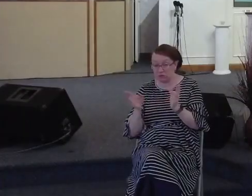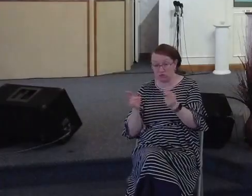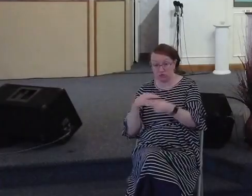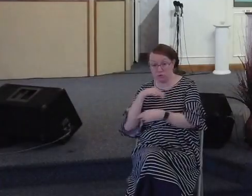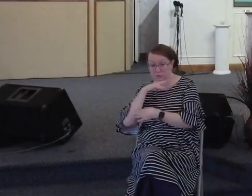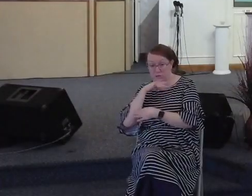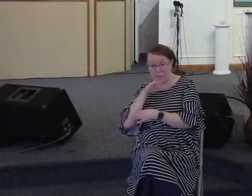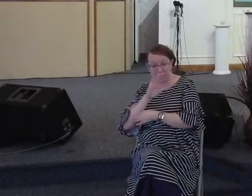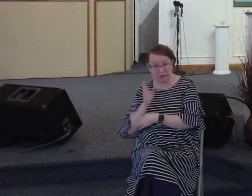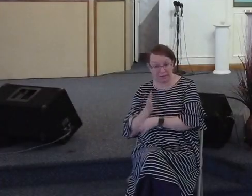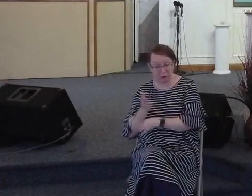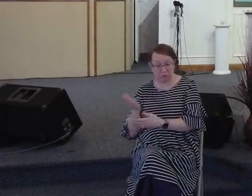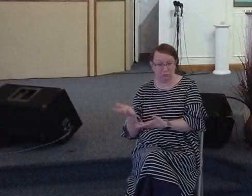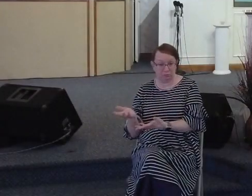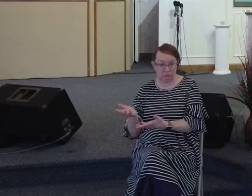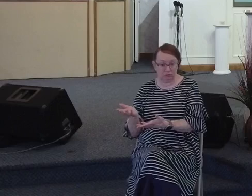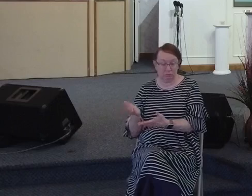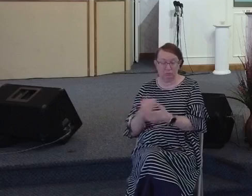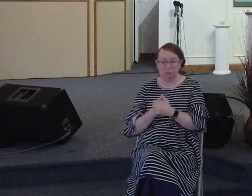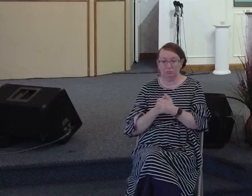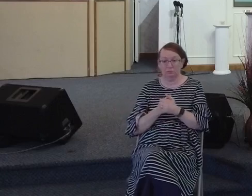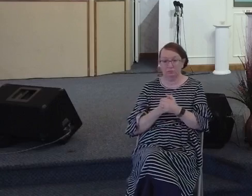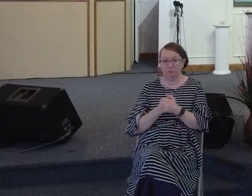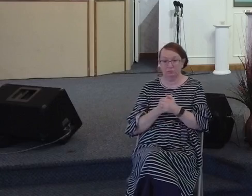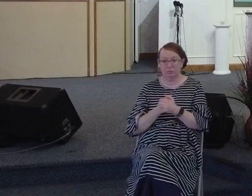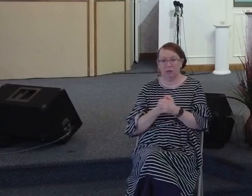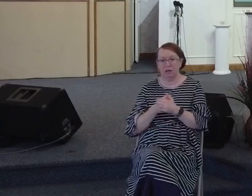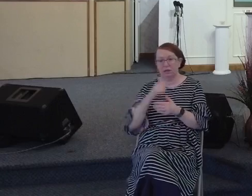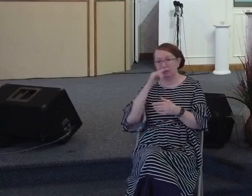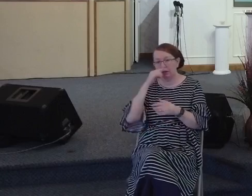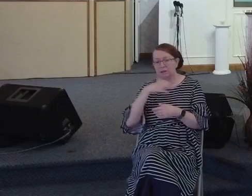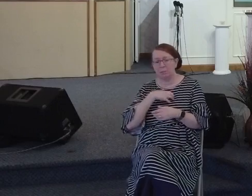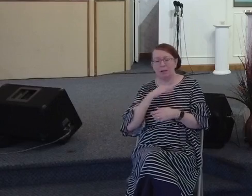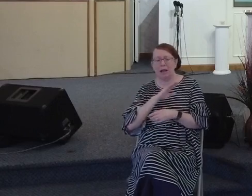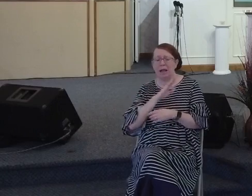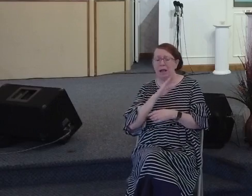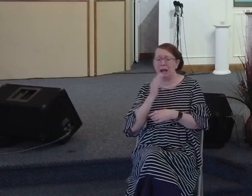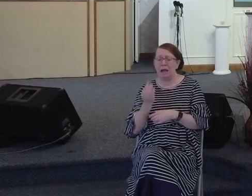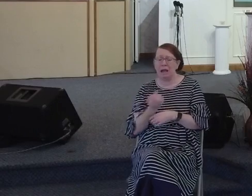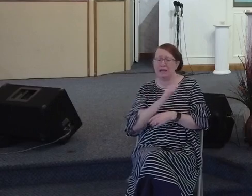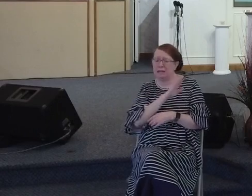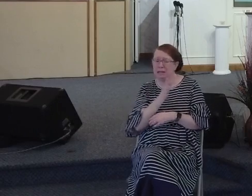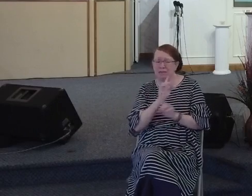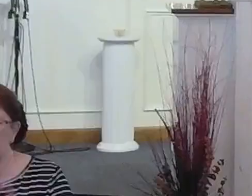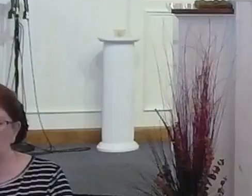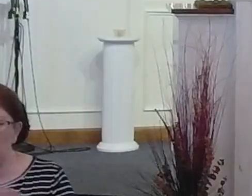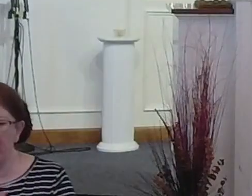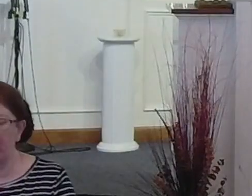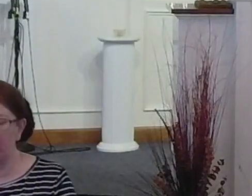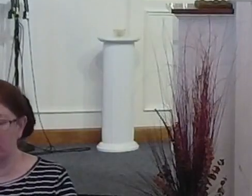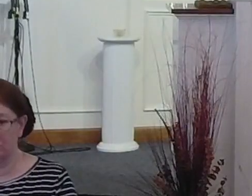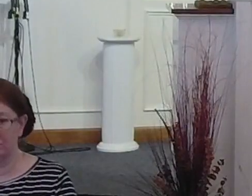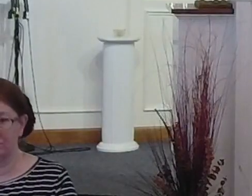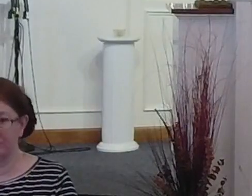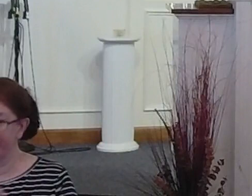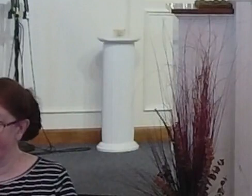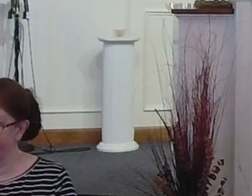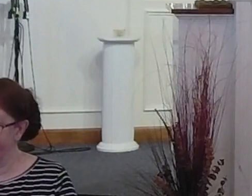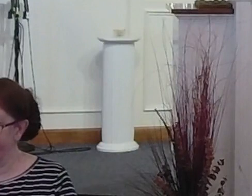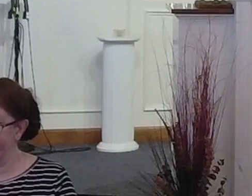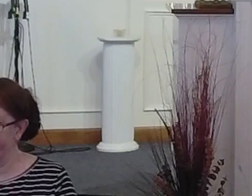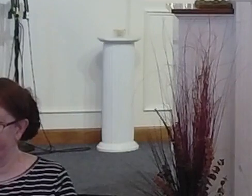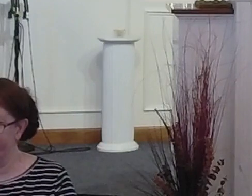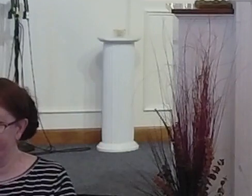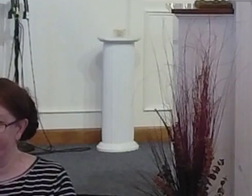Siempre tenemos que limpiar el cuarto. Siempre tenemos que ir ahí. Eso no es verdad. Solo ayer. Nosotros amamos